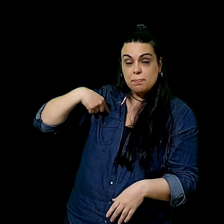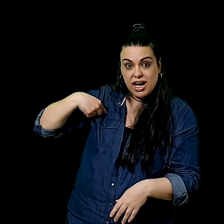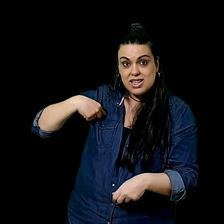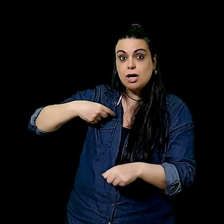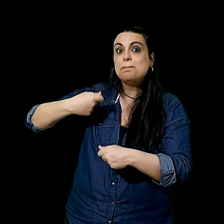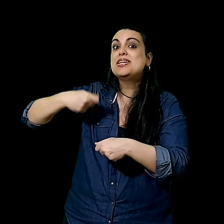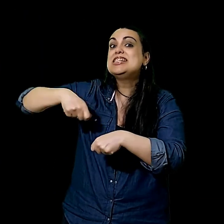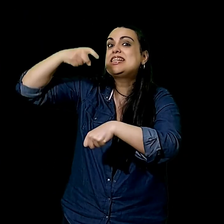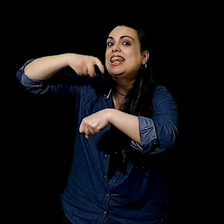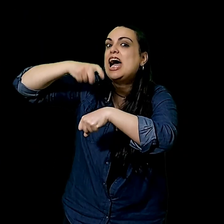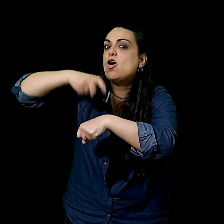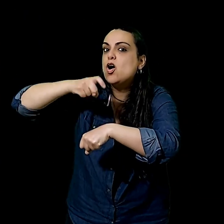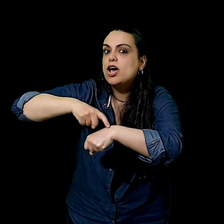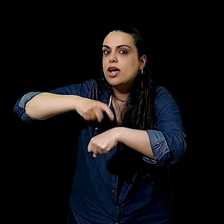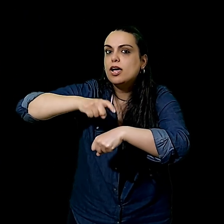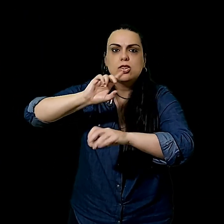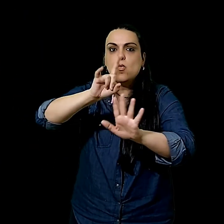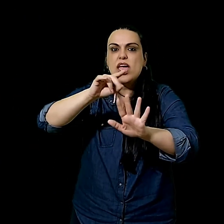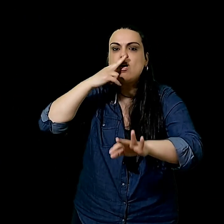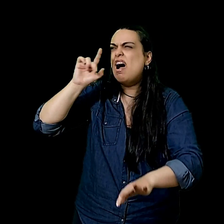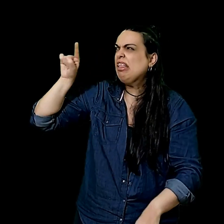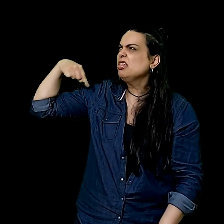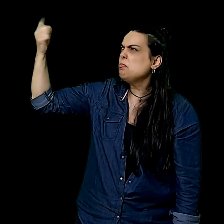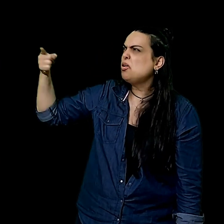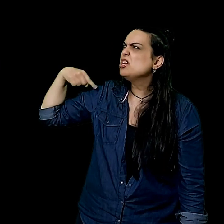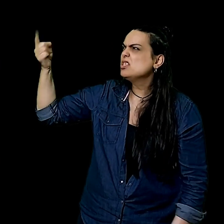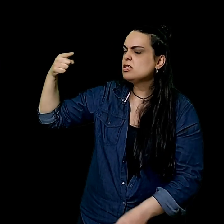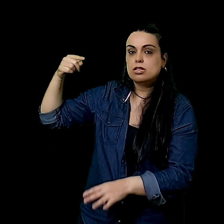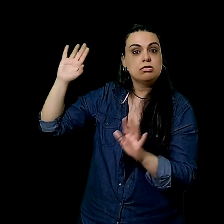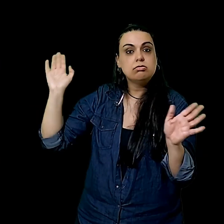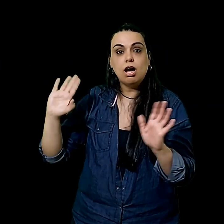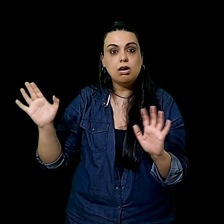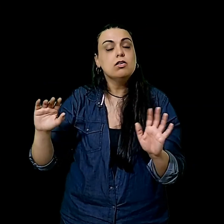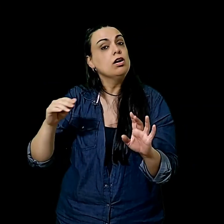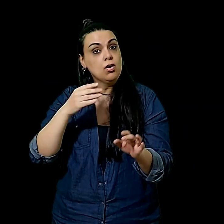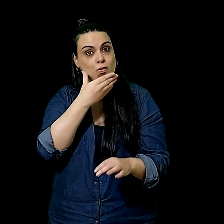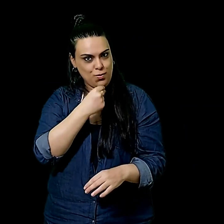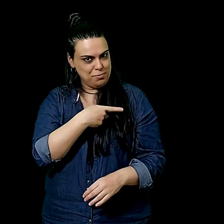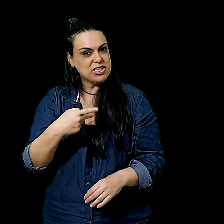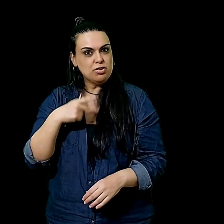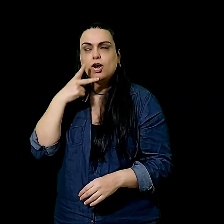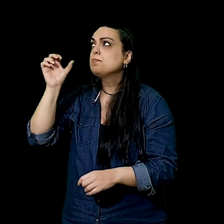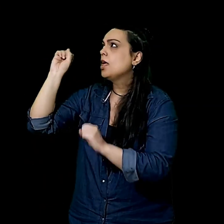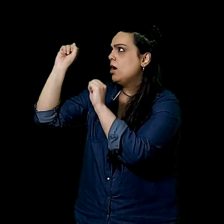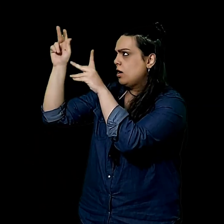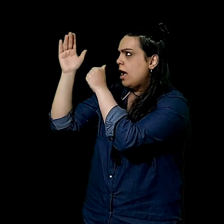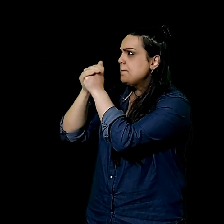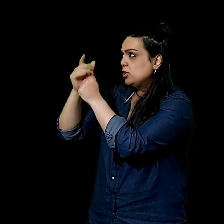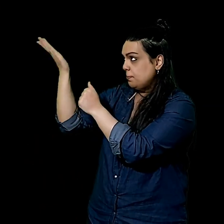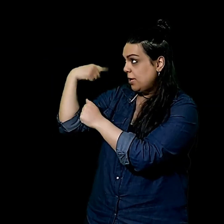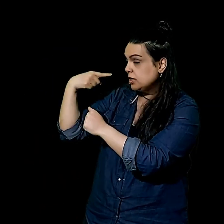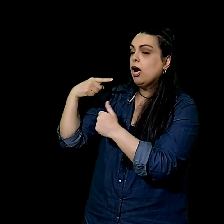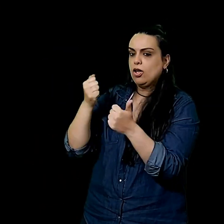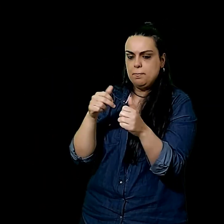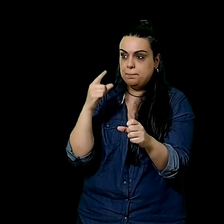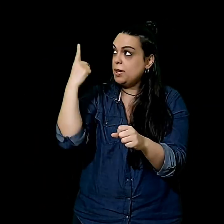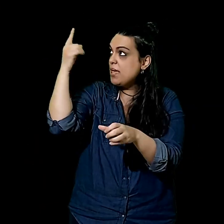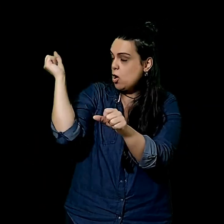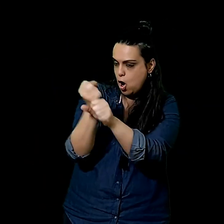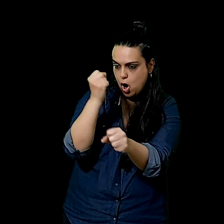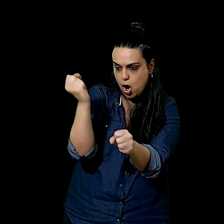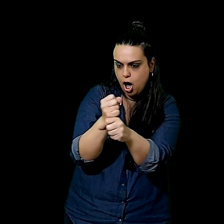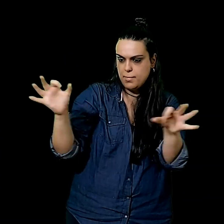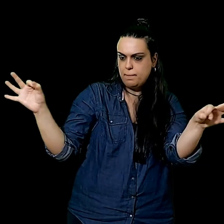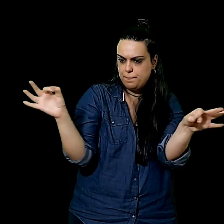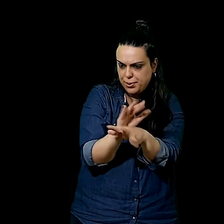manda na hora que Ele está mandando? Ele pensou assim: amém, Senhor, assim que eu terminar essa obra aqui, eu